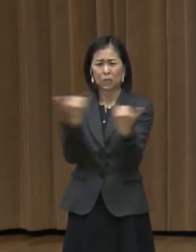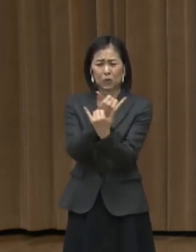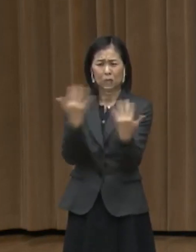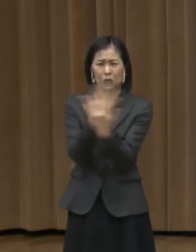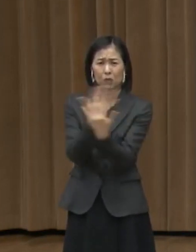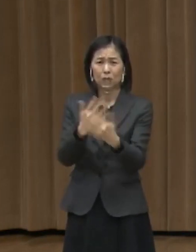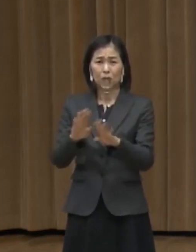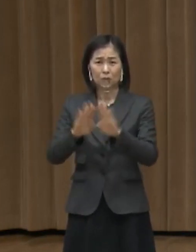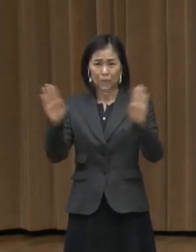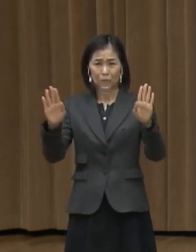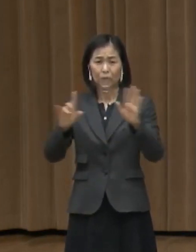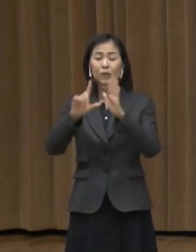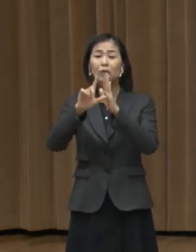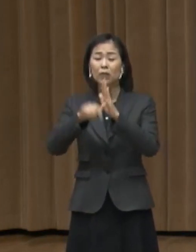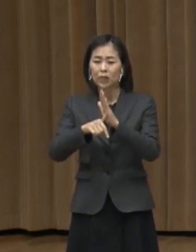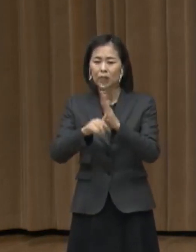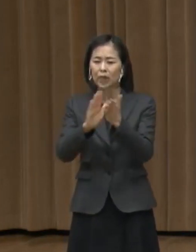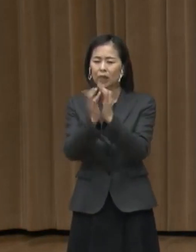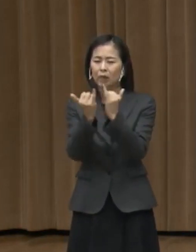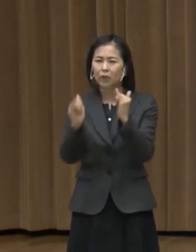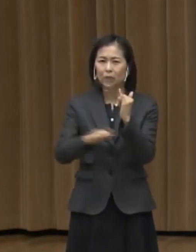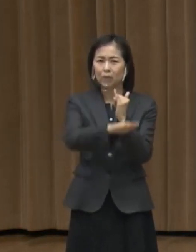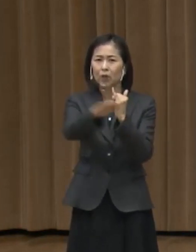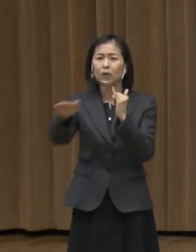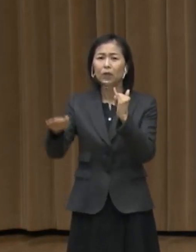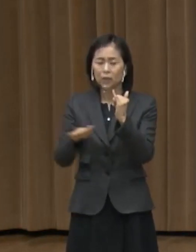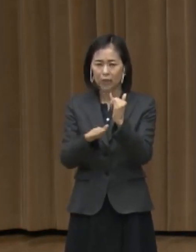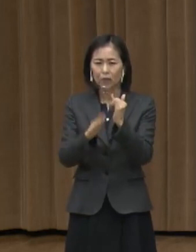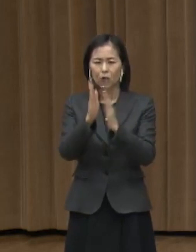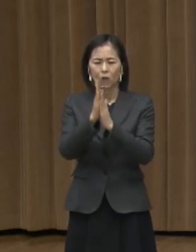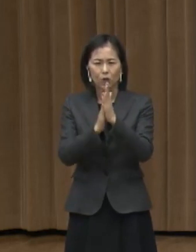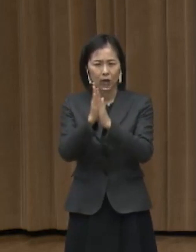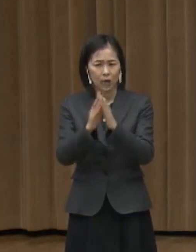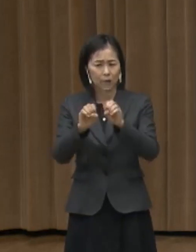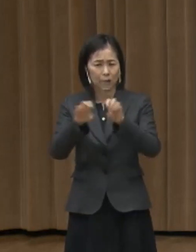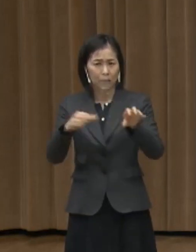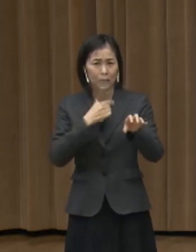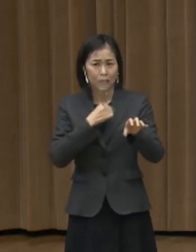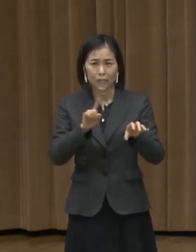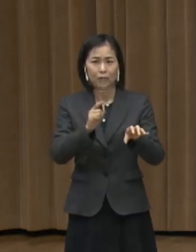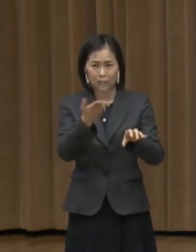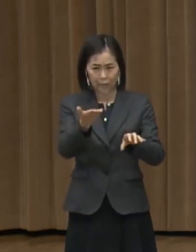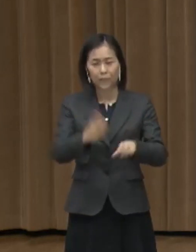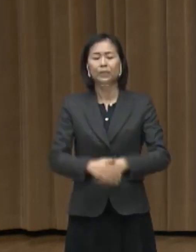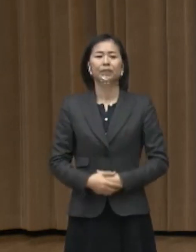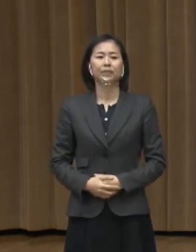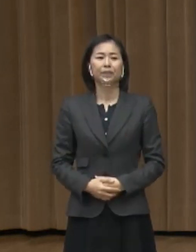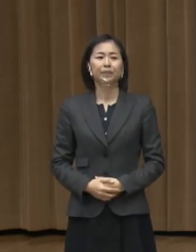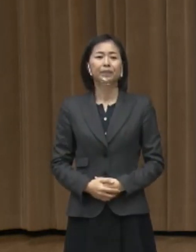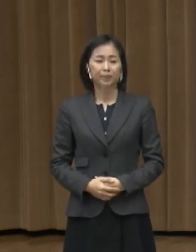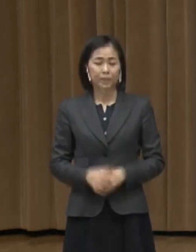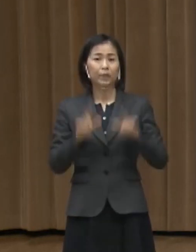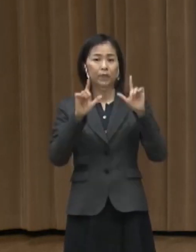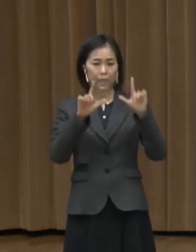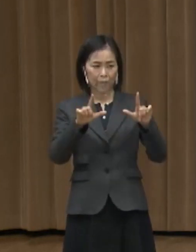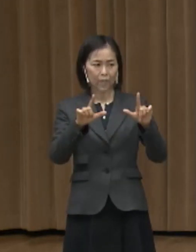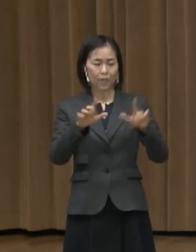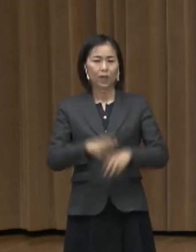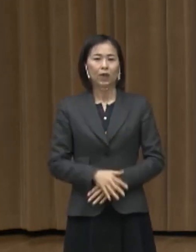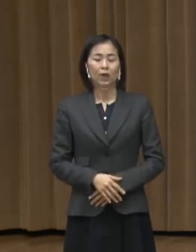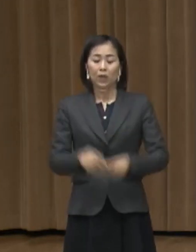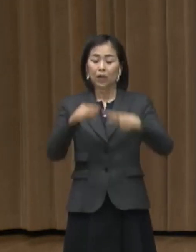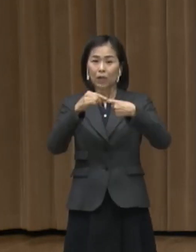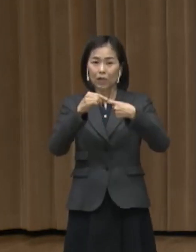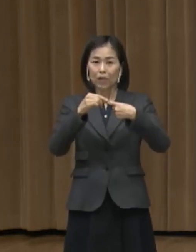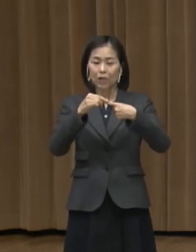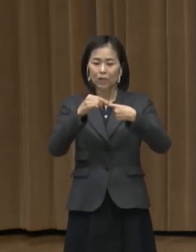の皆様に対してはどういったことを呼びかけていくおつもりでしょうか。 まず最初の 感